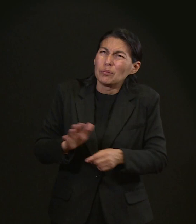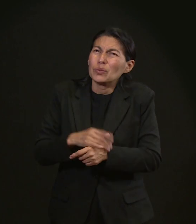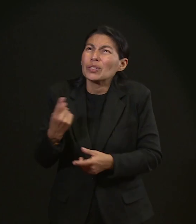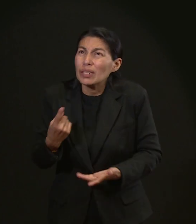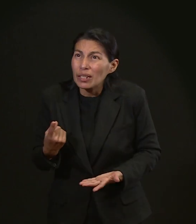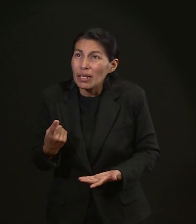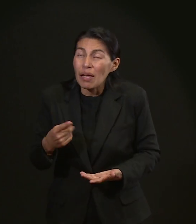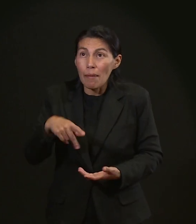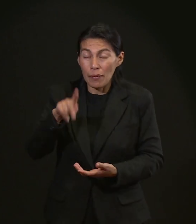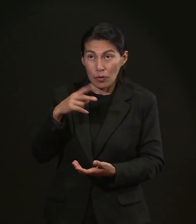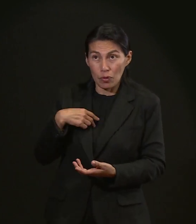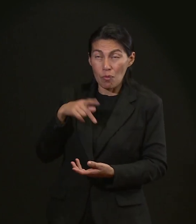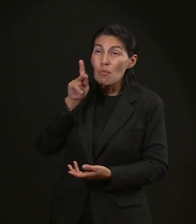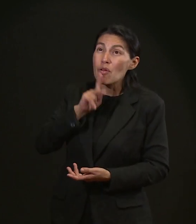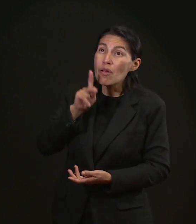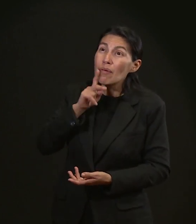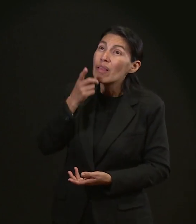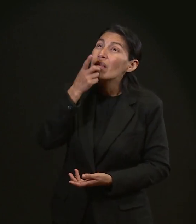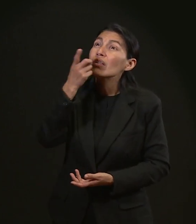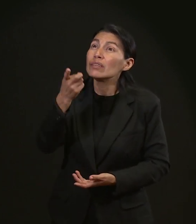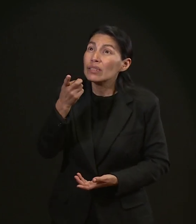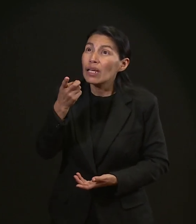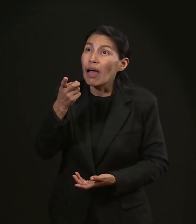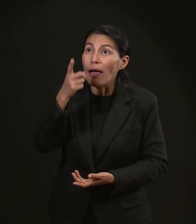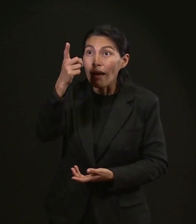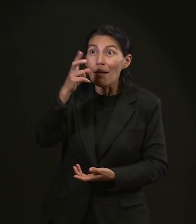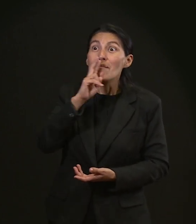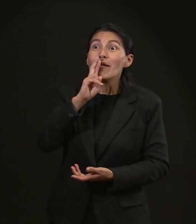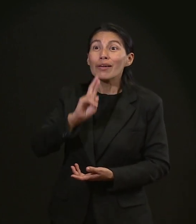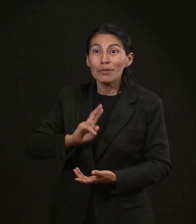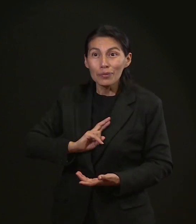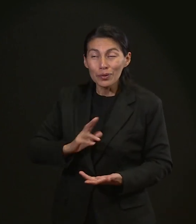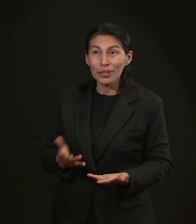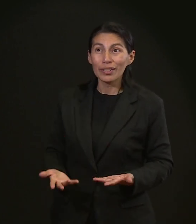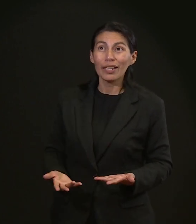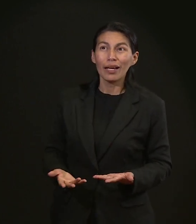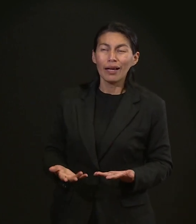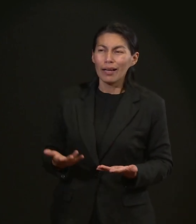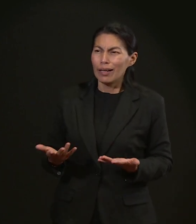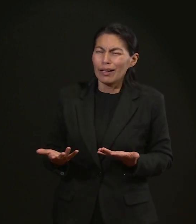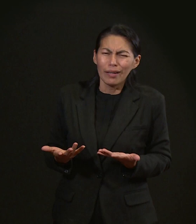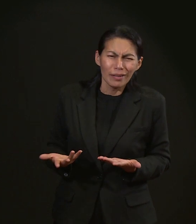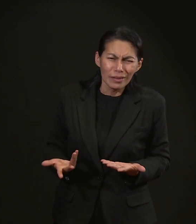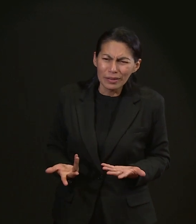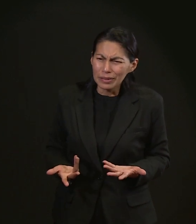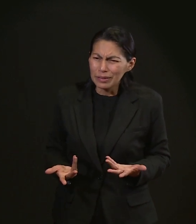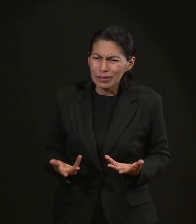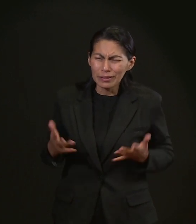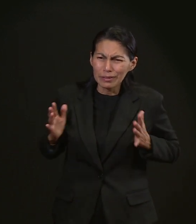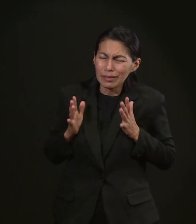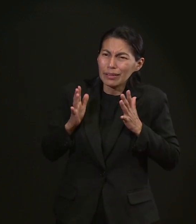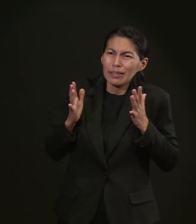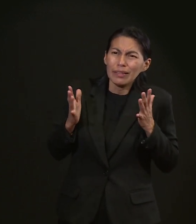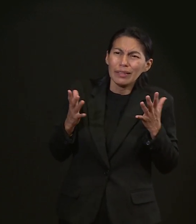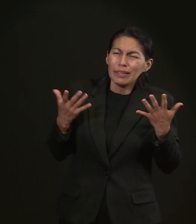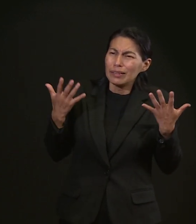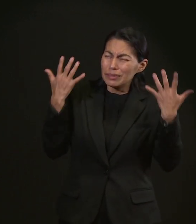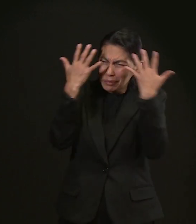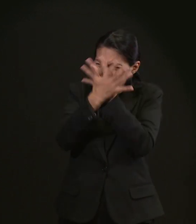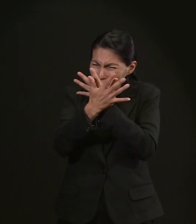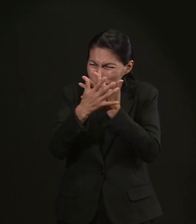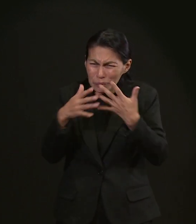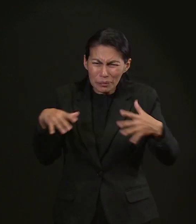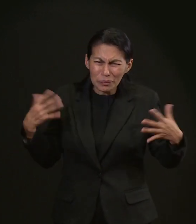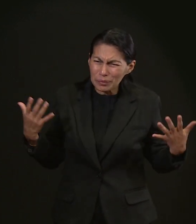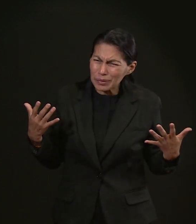pero cuando yo le pedía la prueba y él me respondía de acuerdo y entonces más